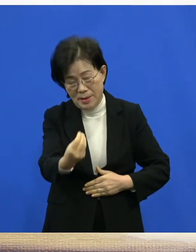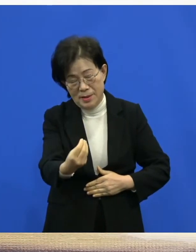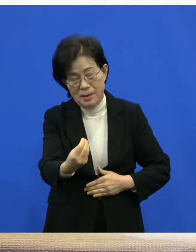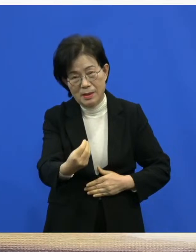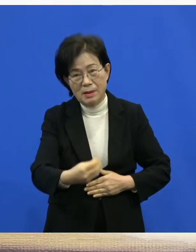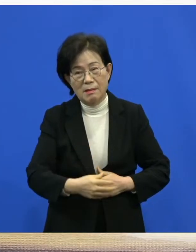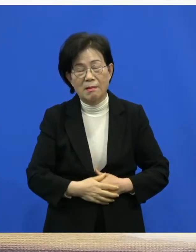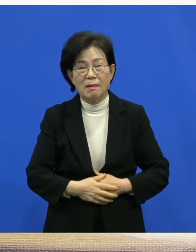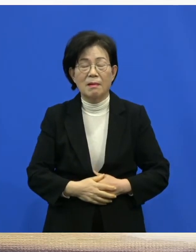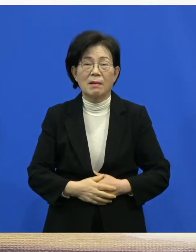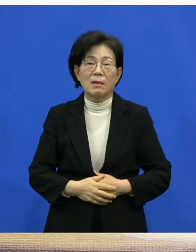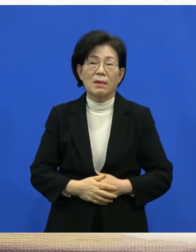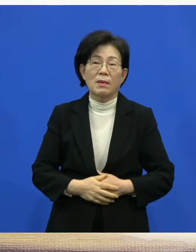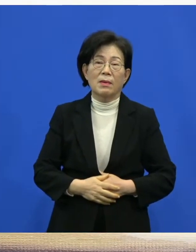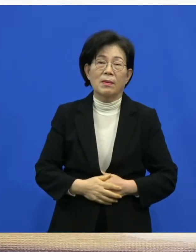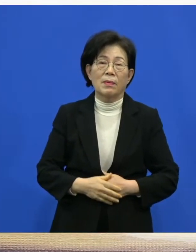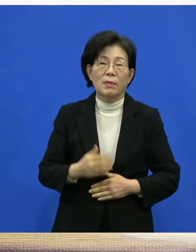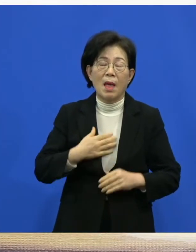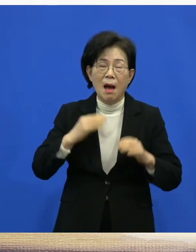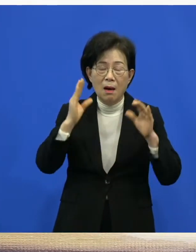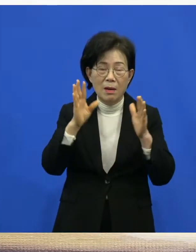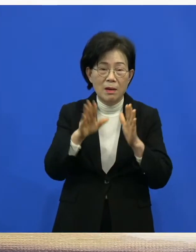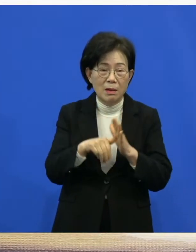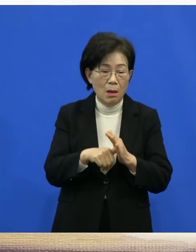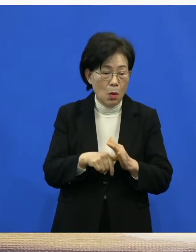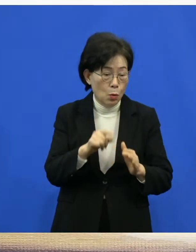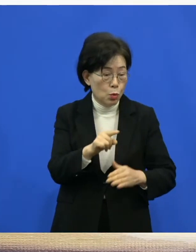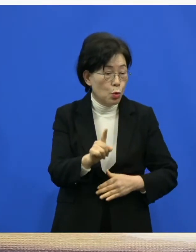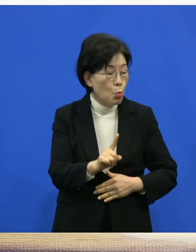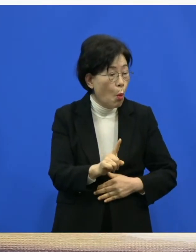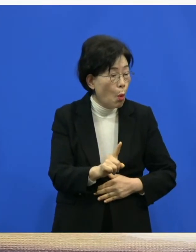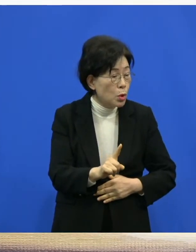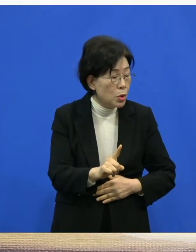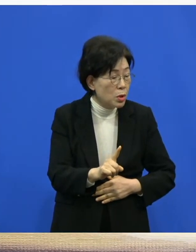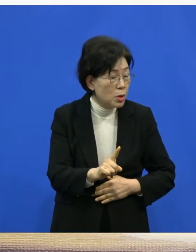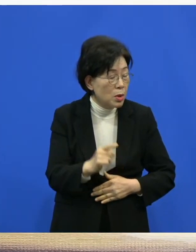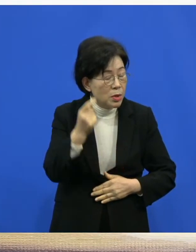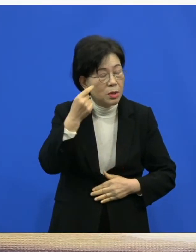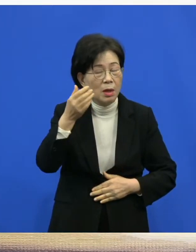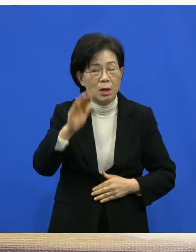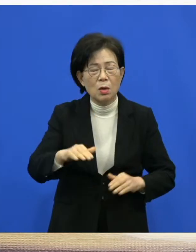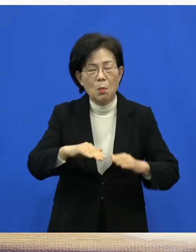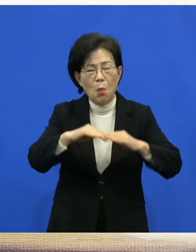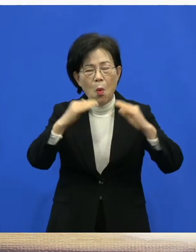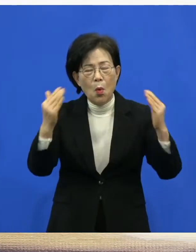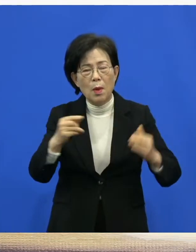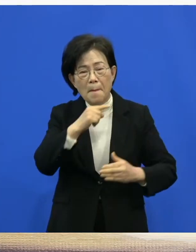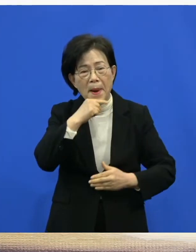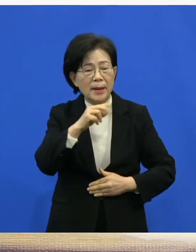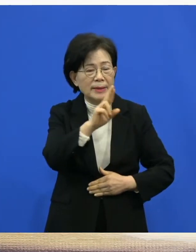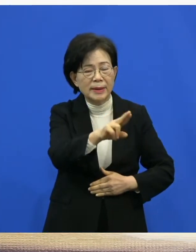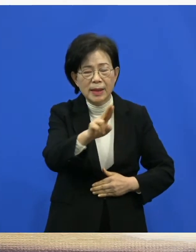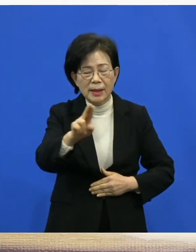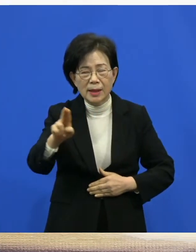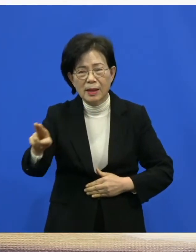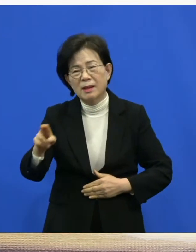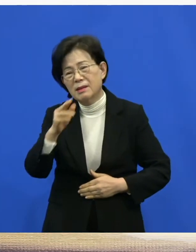붙여요. 나 어릴 때 그게 뭔지도 몰랐어요. 근데 막 다 붙여버리더라고요.